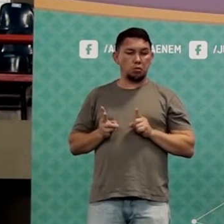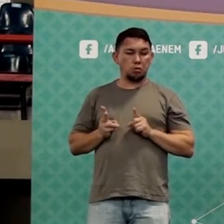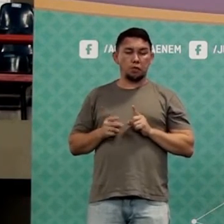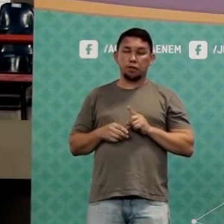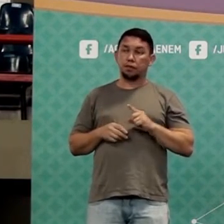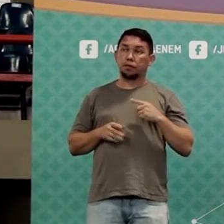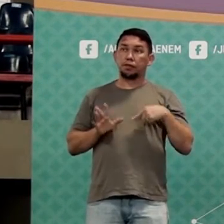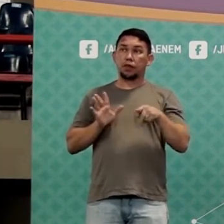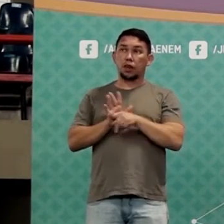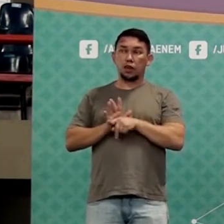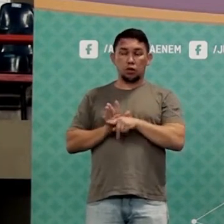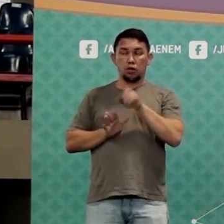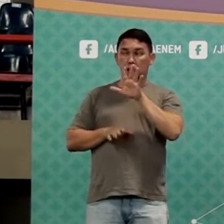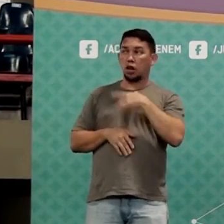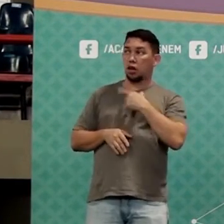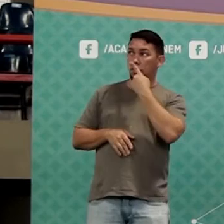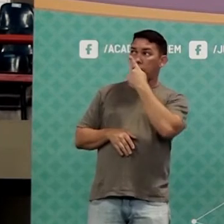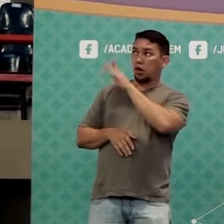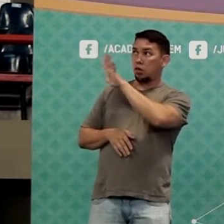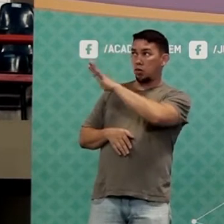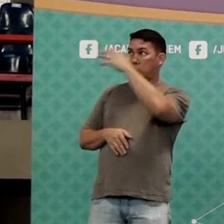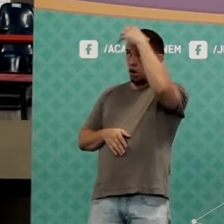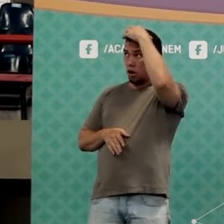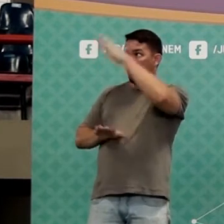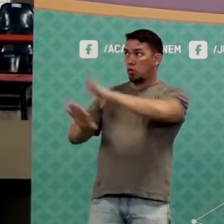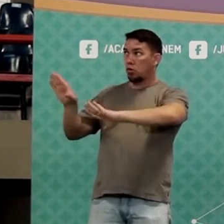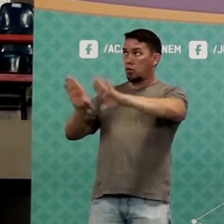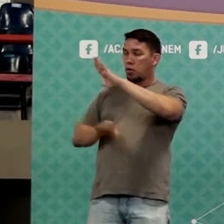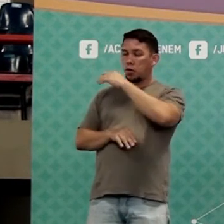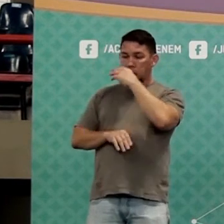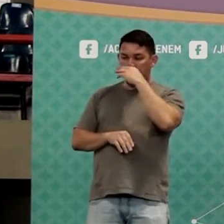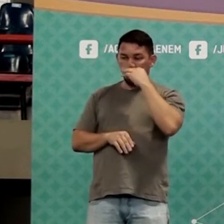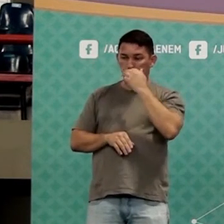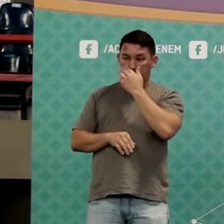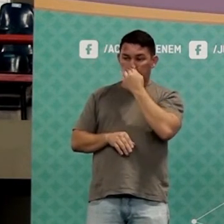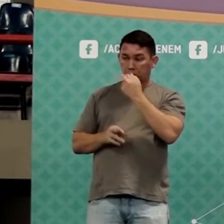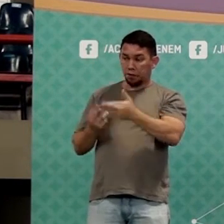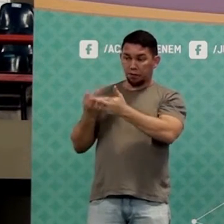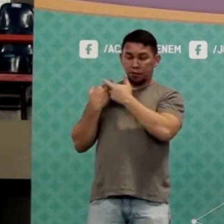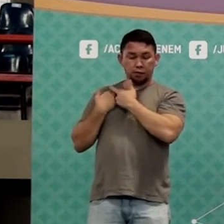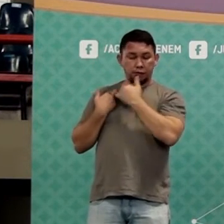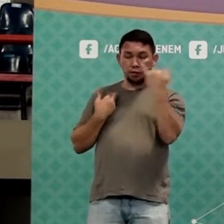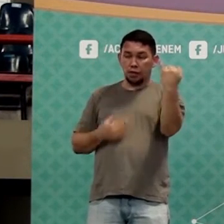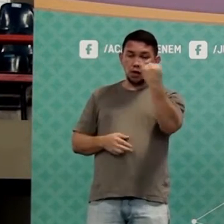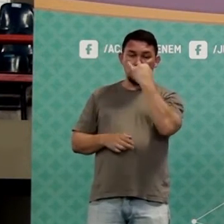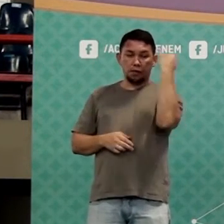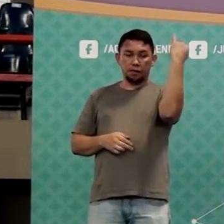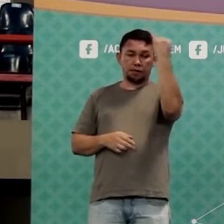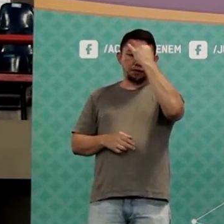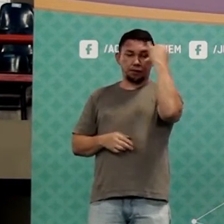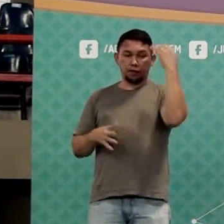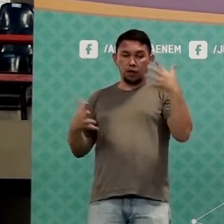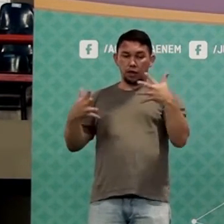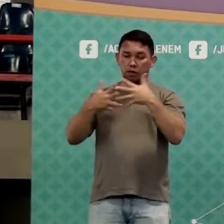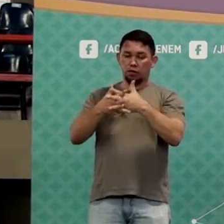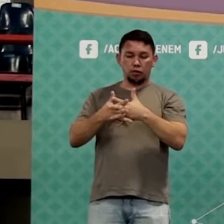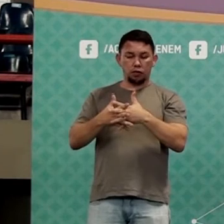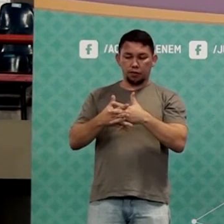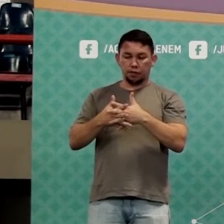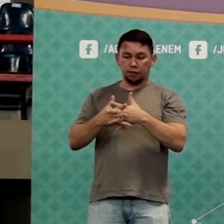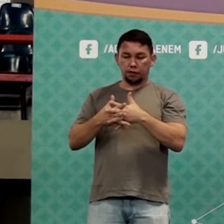até disse: cuidado, rei. Cuidado. O seu papel é tão importante. Não confunda